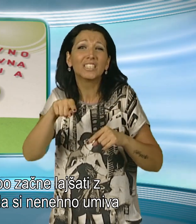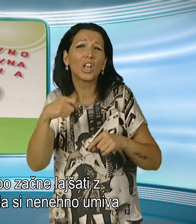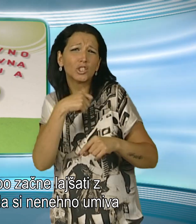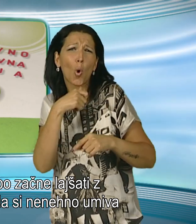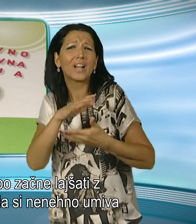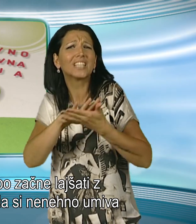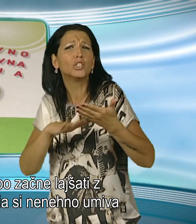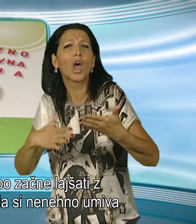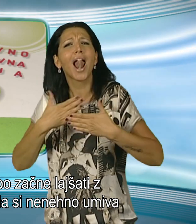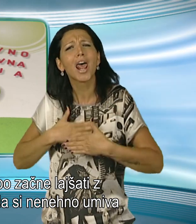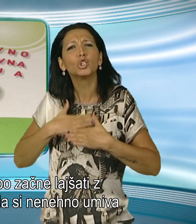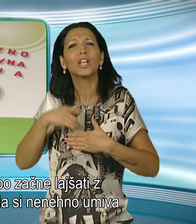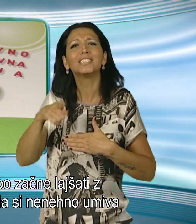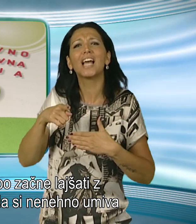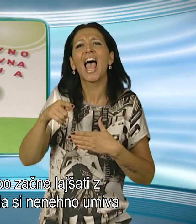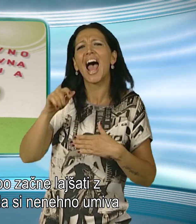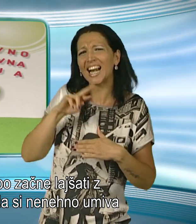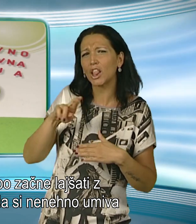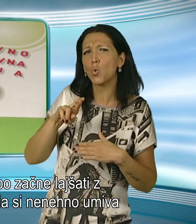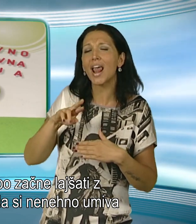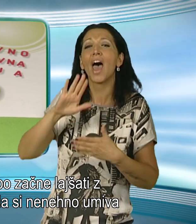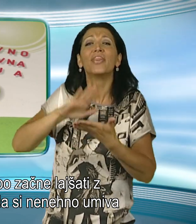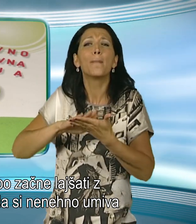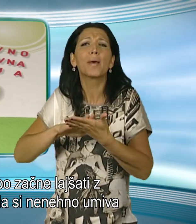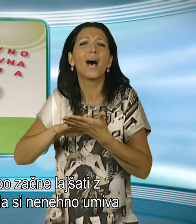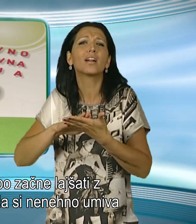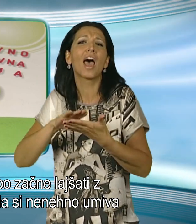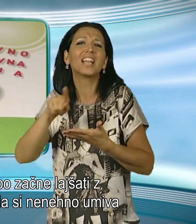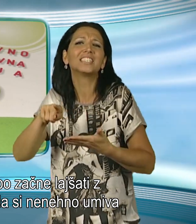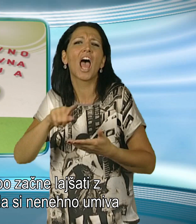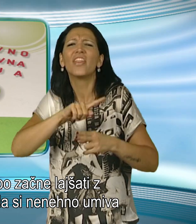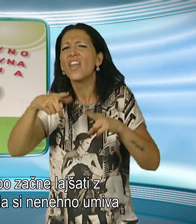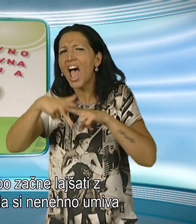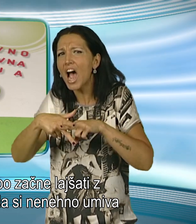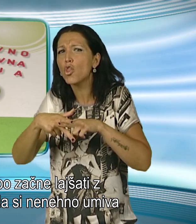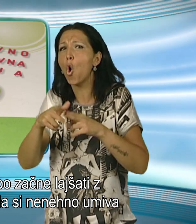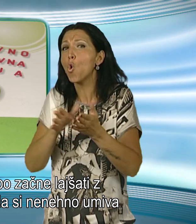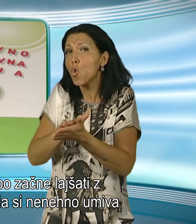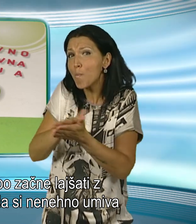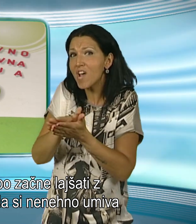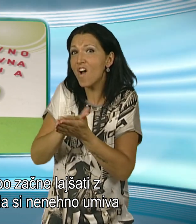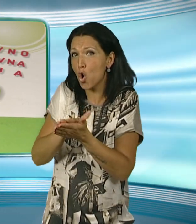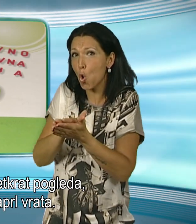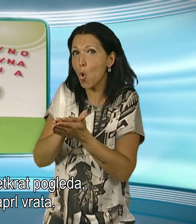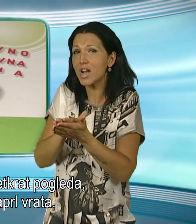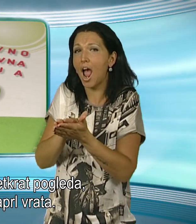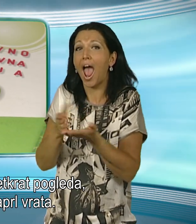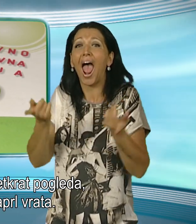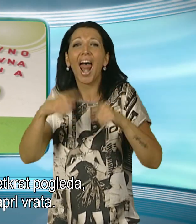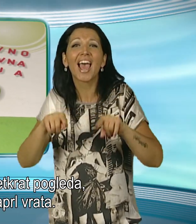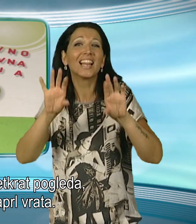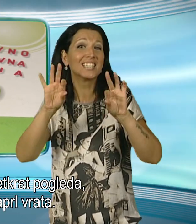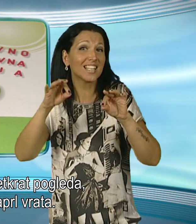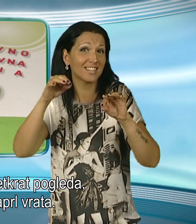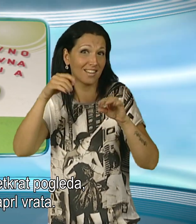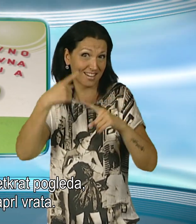Ali pa si tesnobo začne lajšati z rituali, na primer, da si nenehno umiva roke ali 10-krat pogleda, če je zaprl